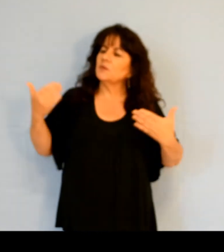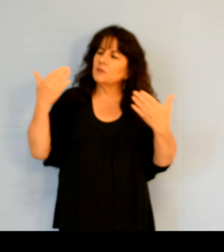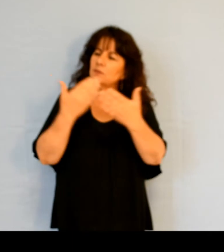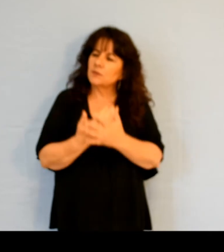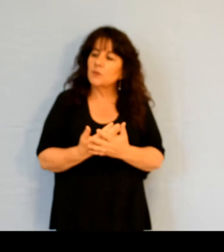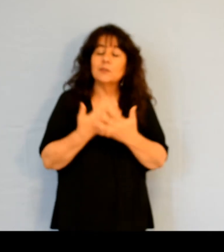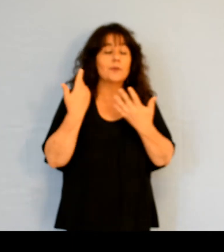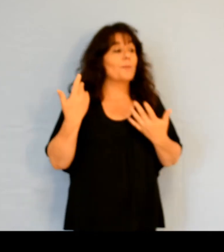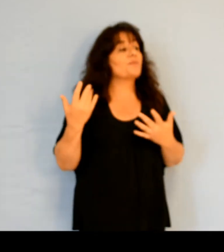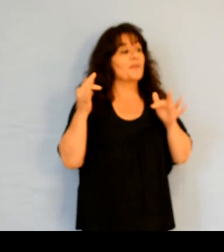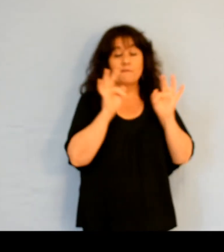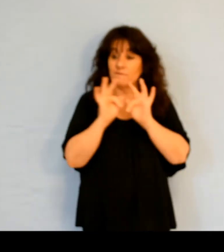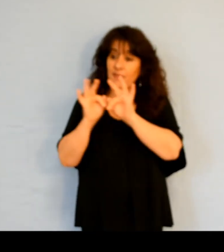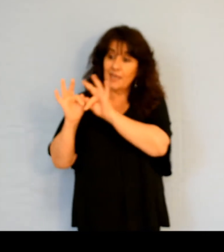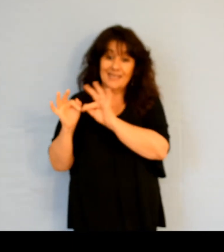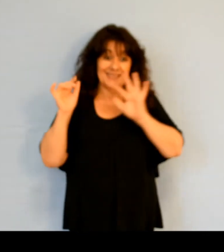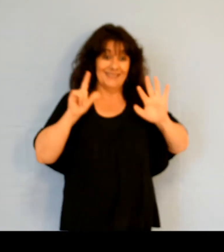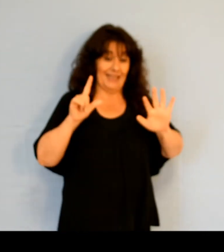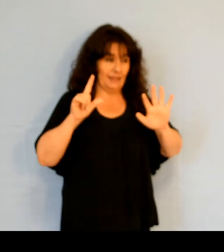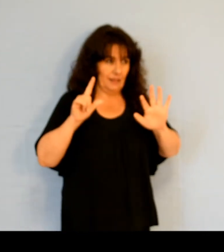Le premier se maria et mourut sans enfant.